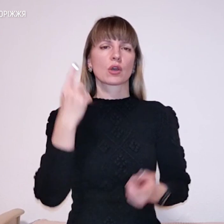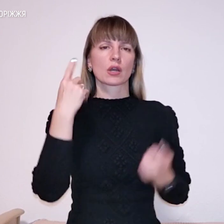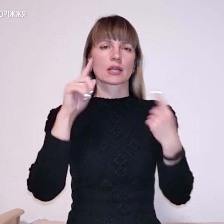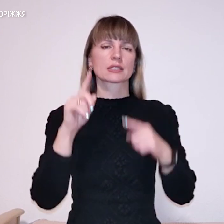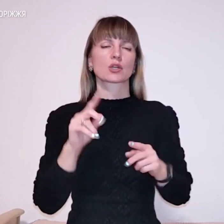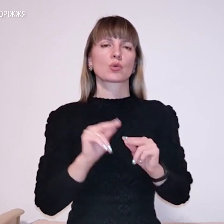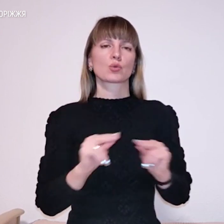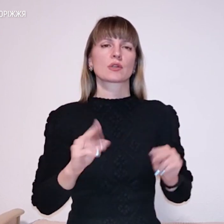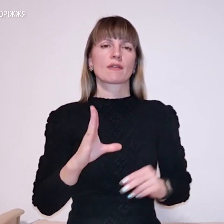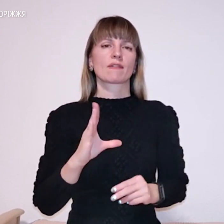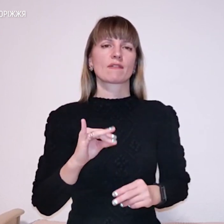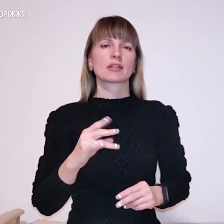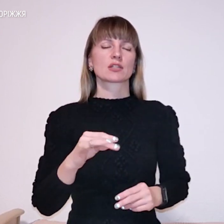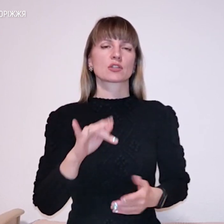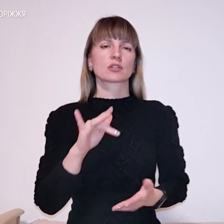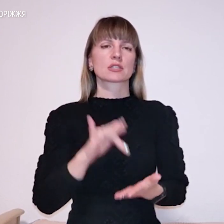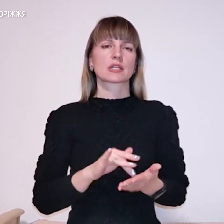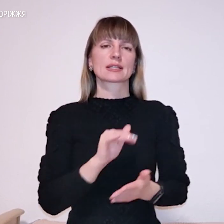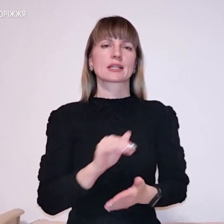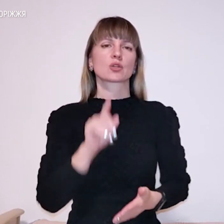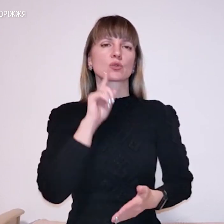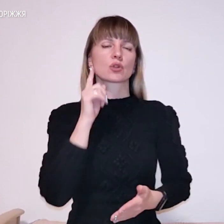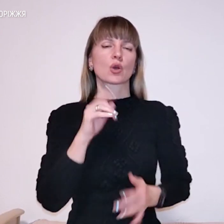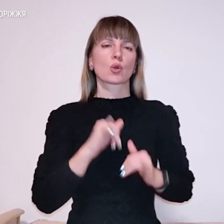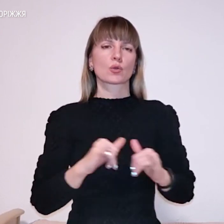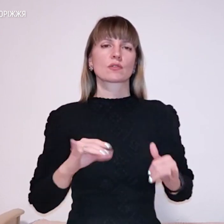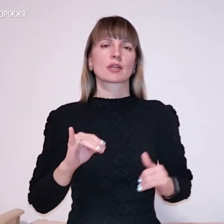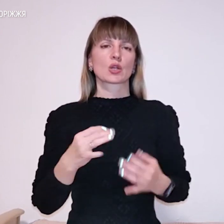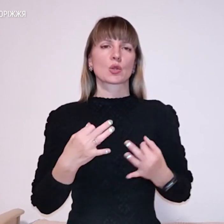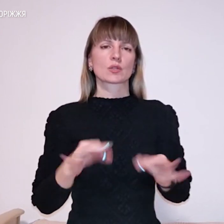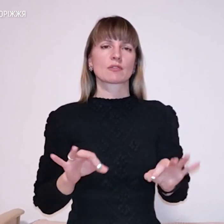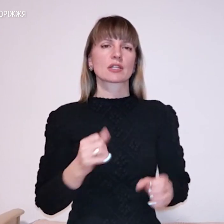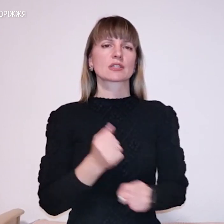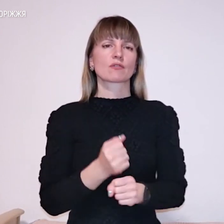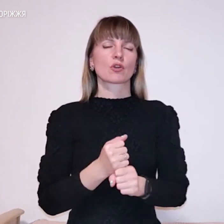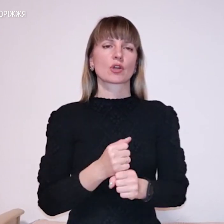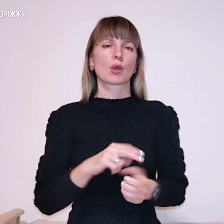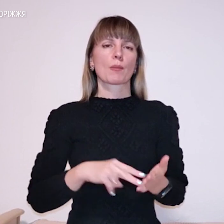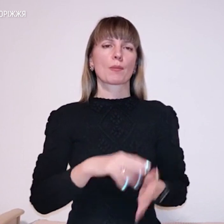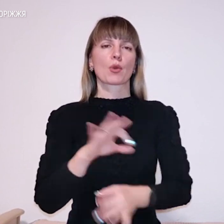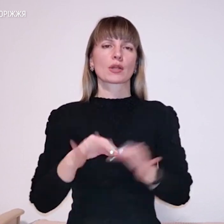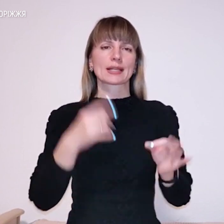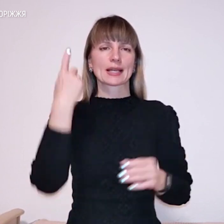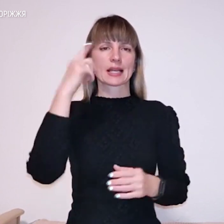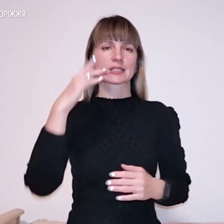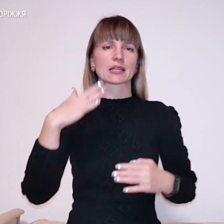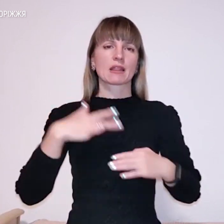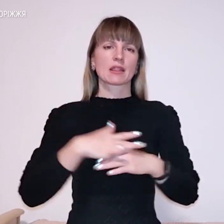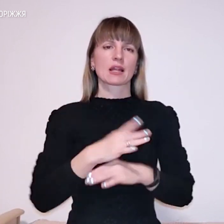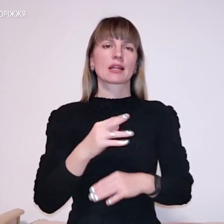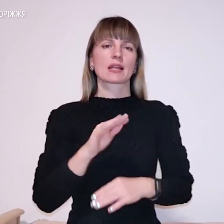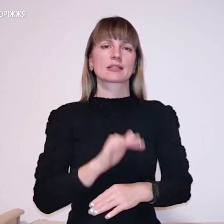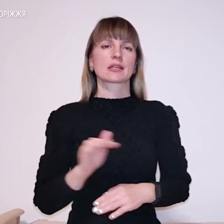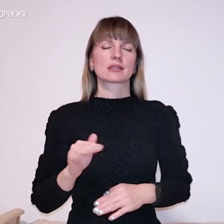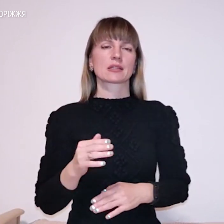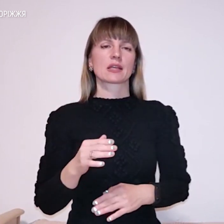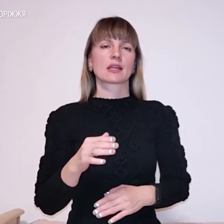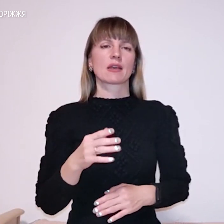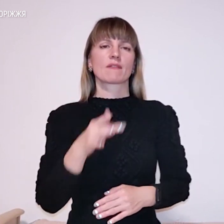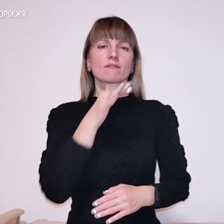Педагоги Вільнянського центру дитячого нацького розвитку та дозвілля створили проєкт «Казки на ніч для дітей під час війни».